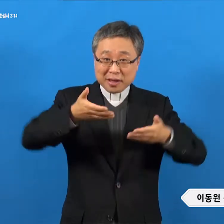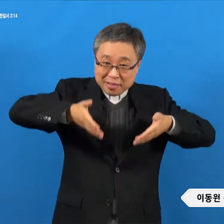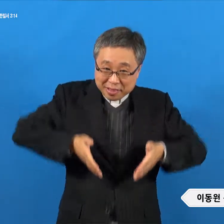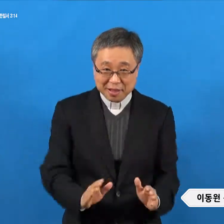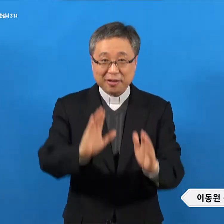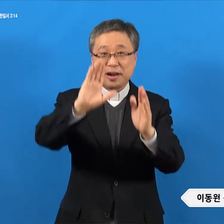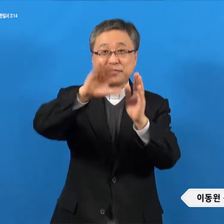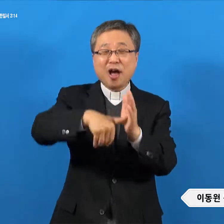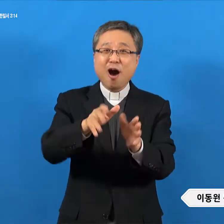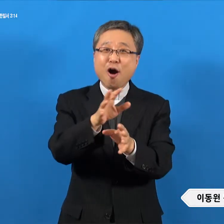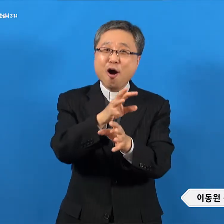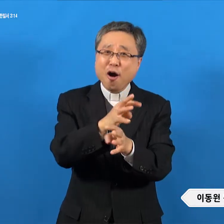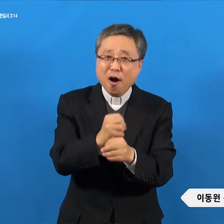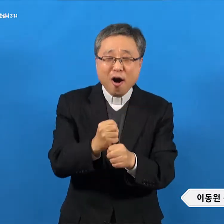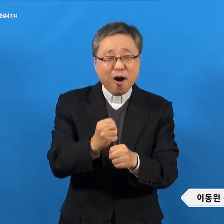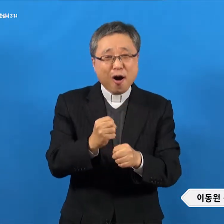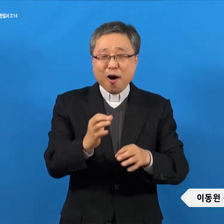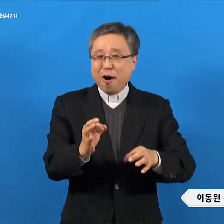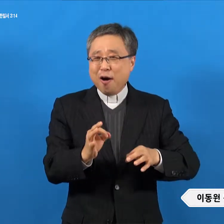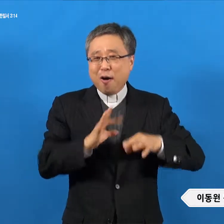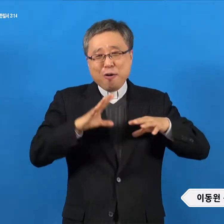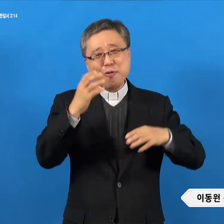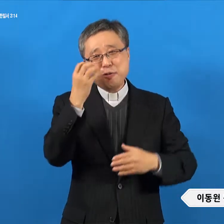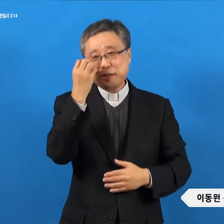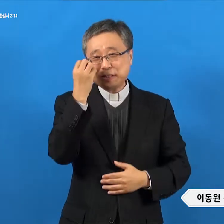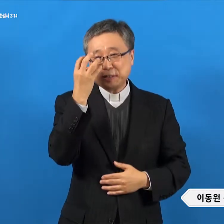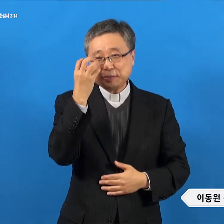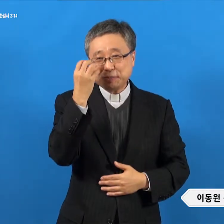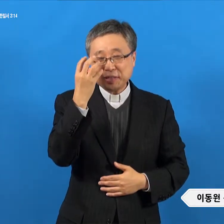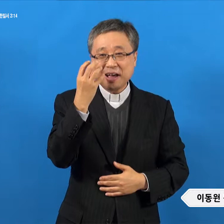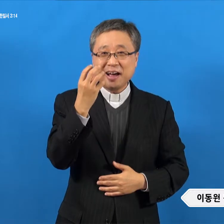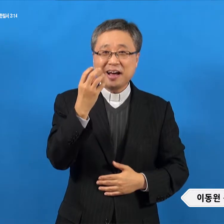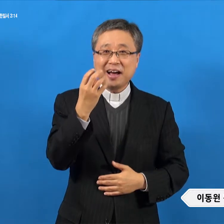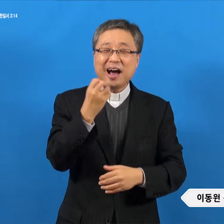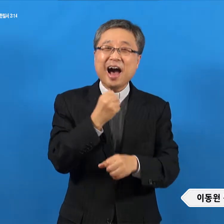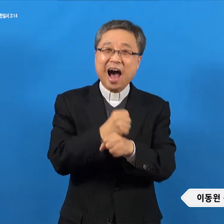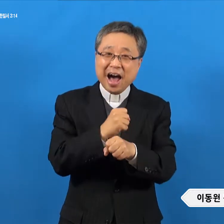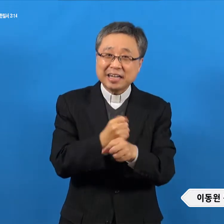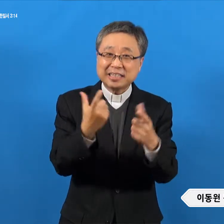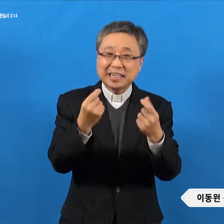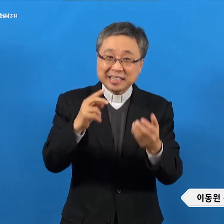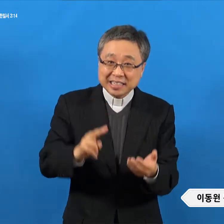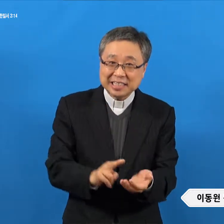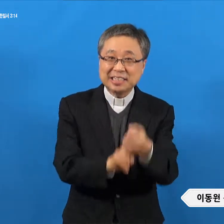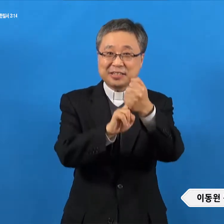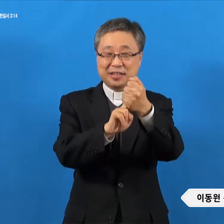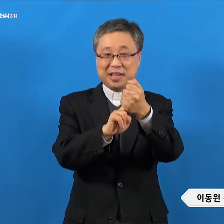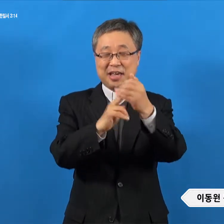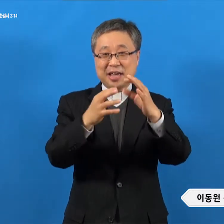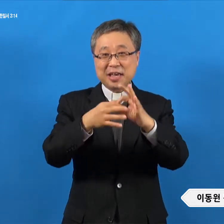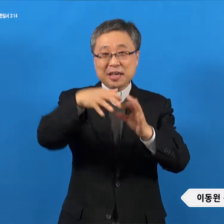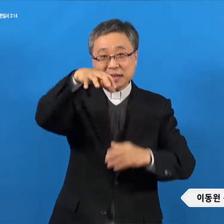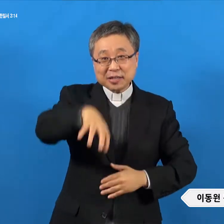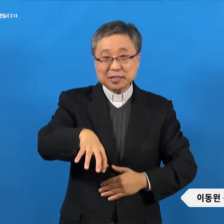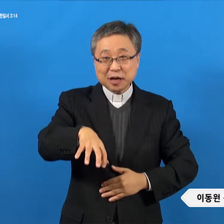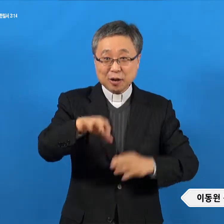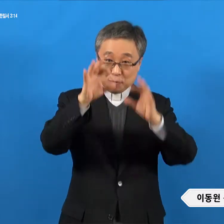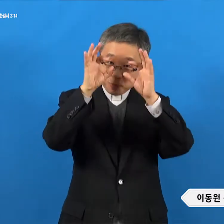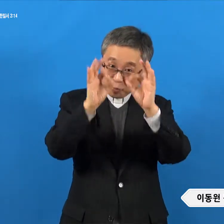때 얼마나 경이롭고 신비한 그런 기적의 현장을